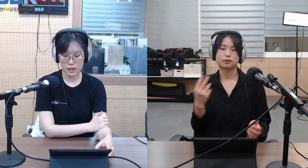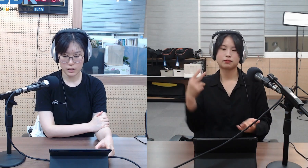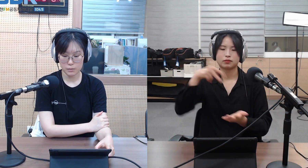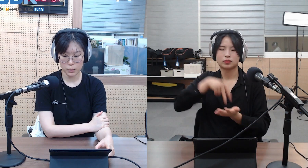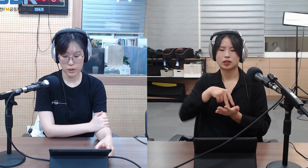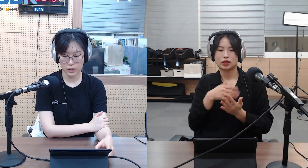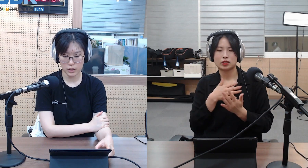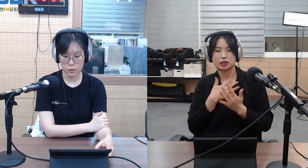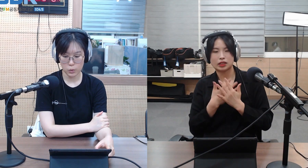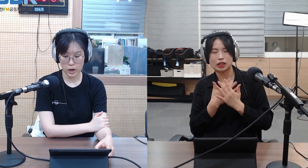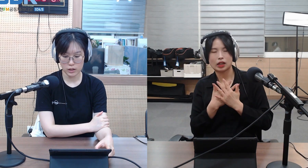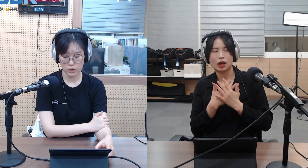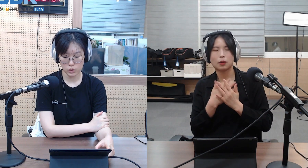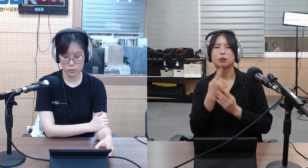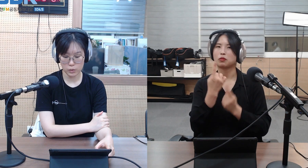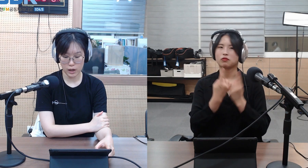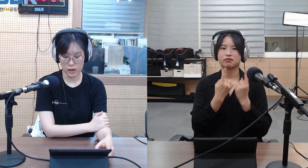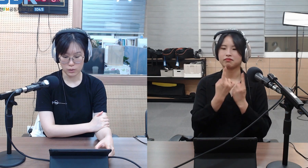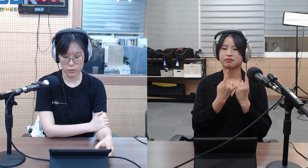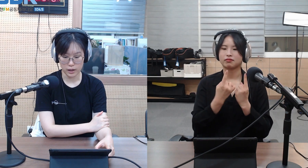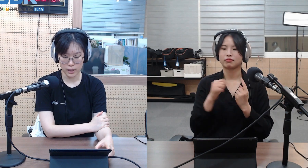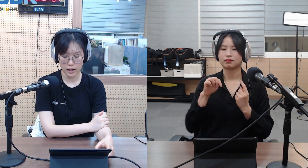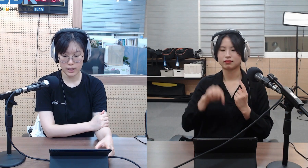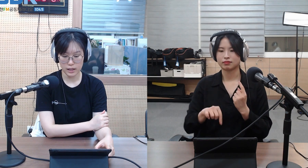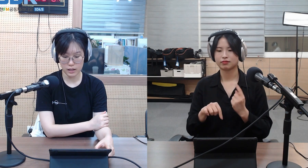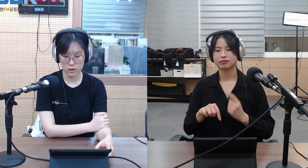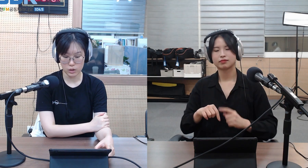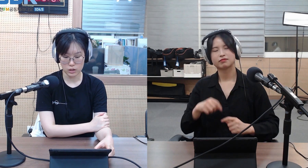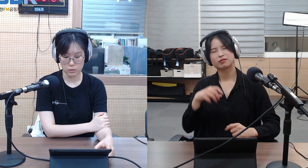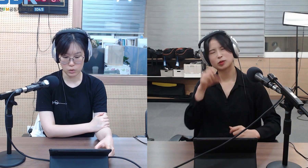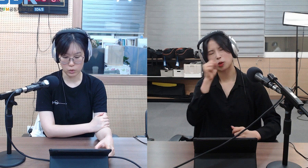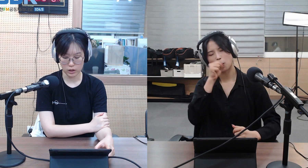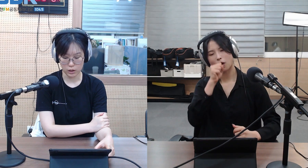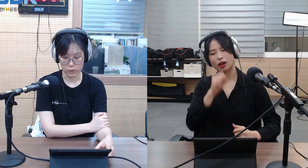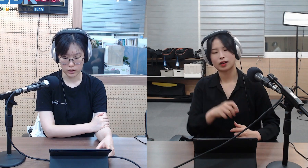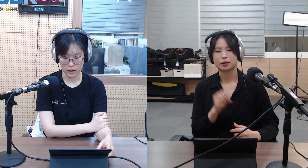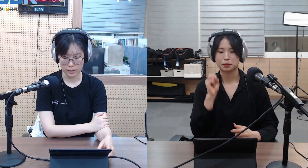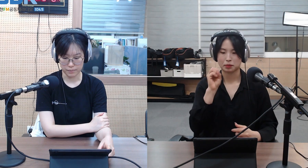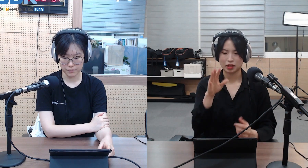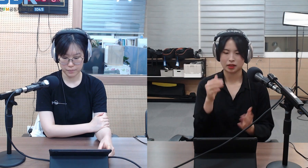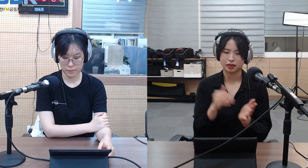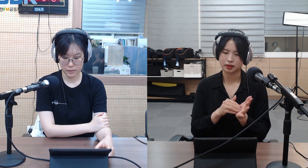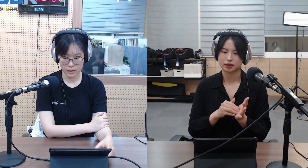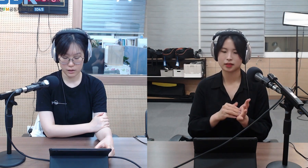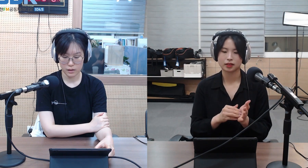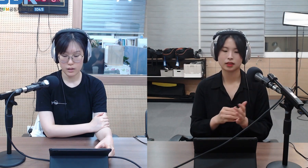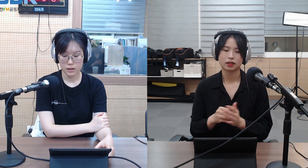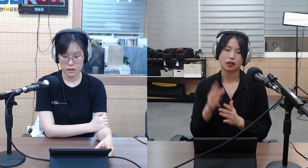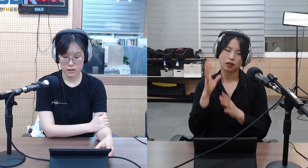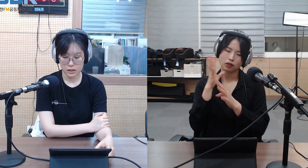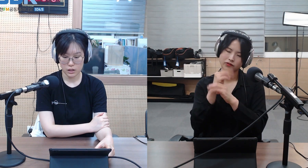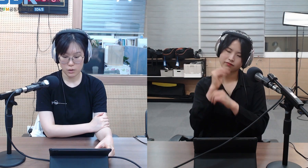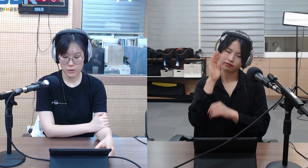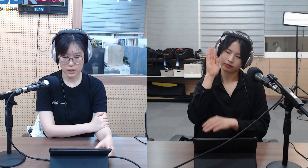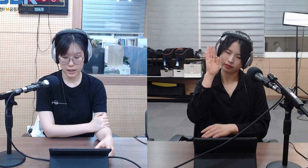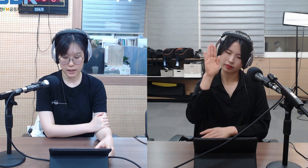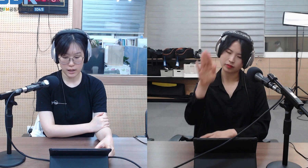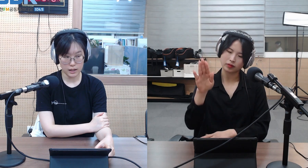언젠가는 본인들이 좋아하는 춤과 노래가 일이 됐으면 좋겠다고 했다. 근거 없는 이야기가